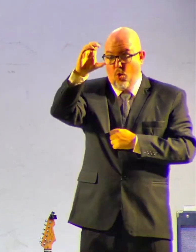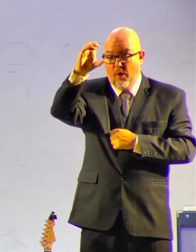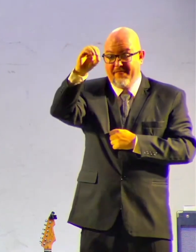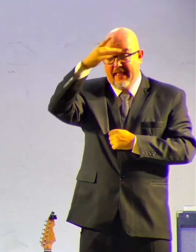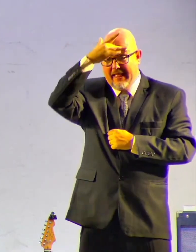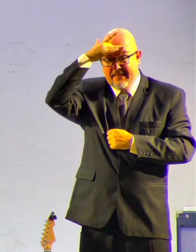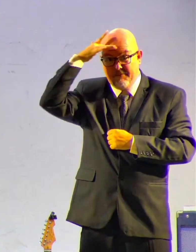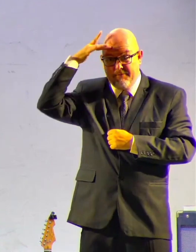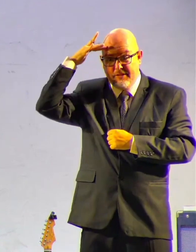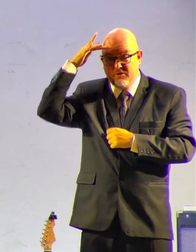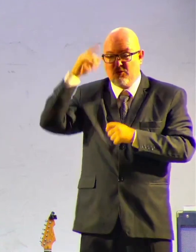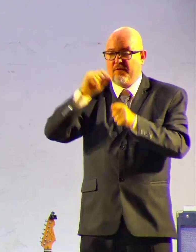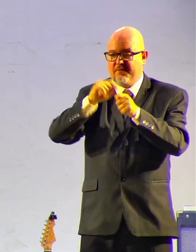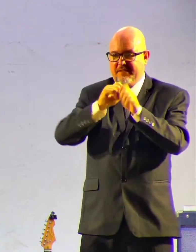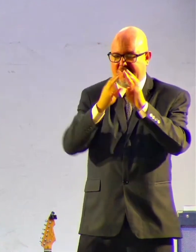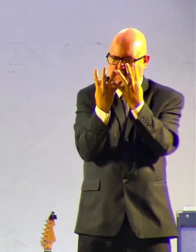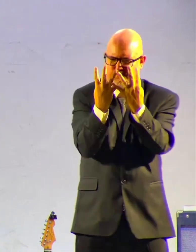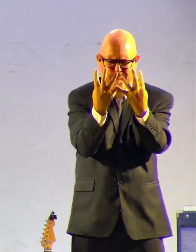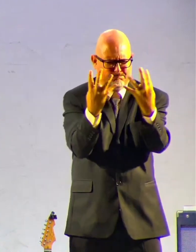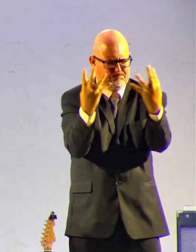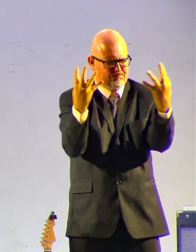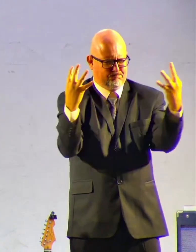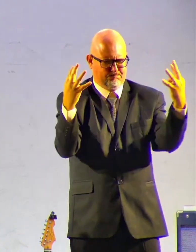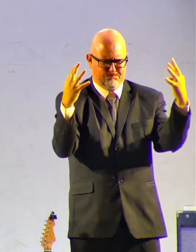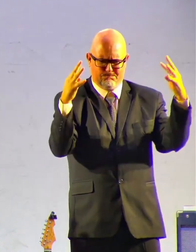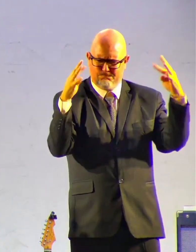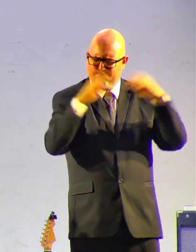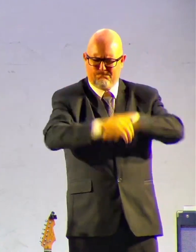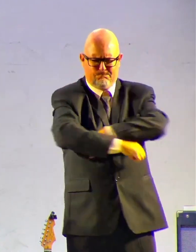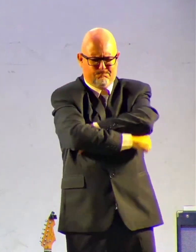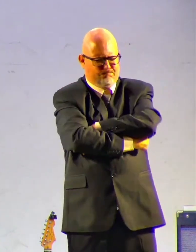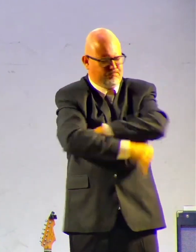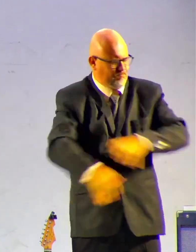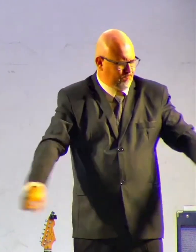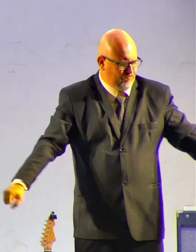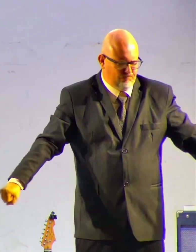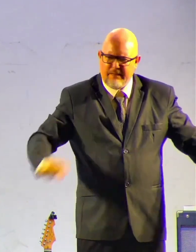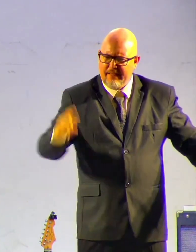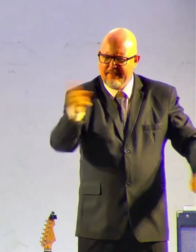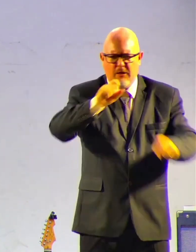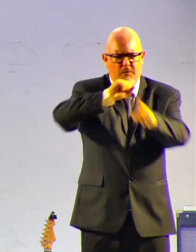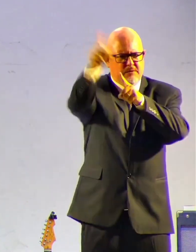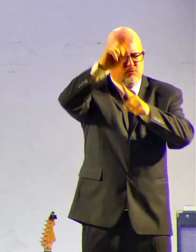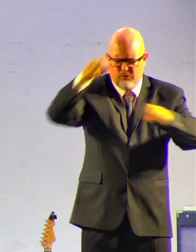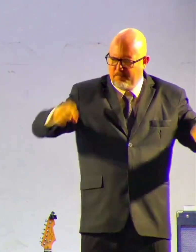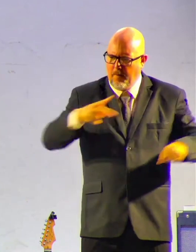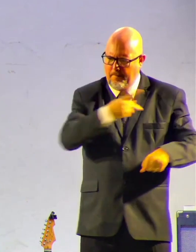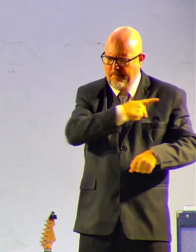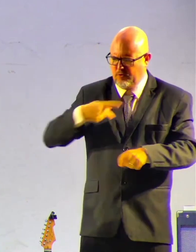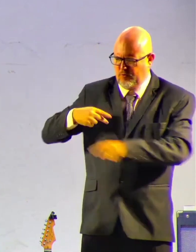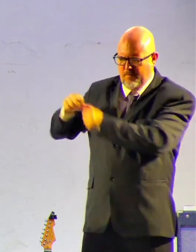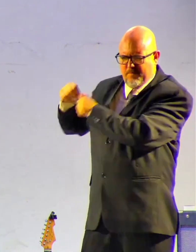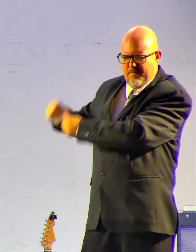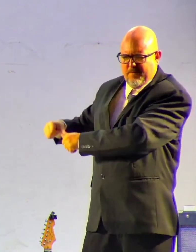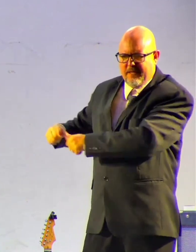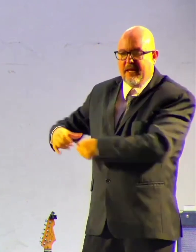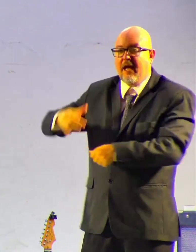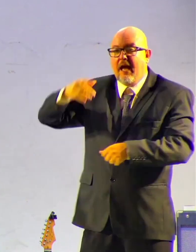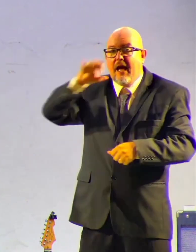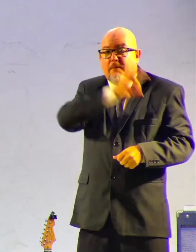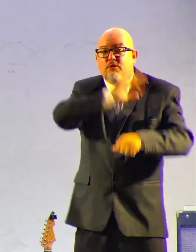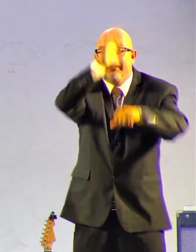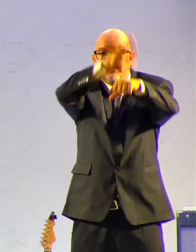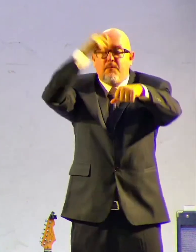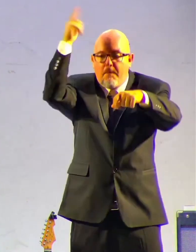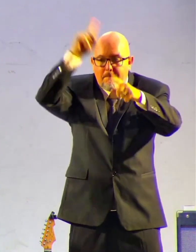da igreja fizeram um cordão de isolamento ao redor da casa e impediram que a polícia o expulsasse. A polícia foi buscar